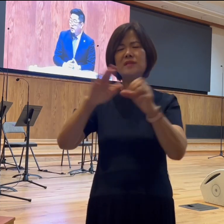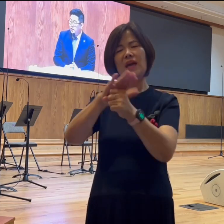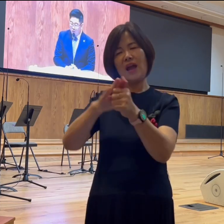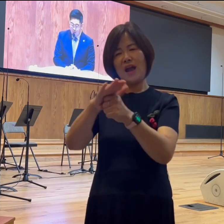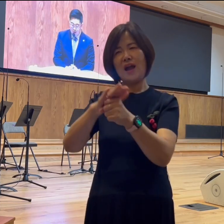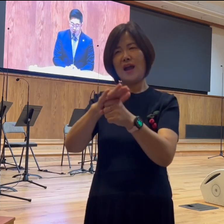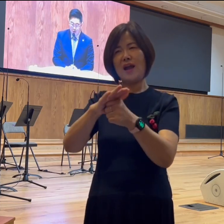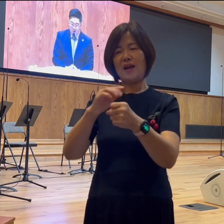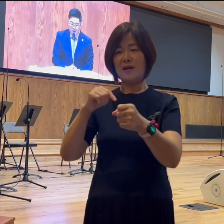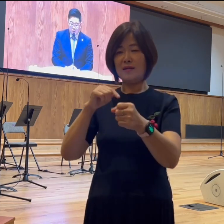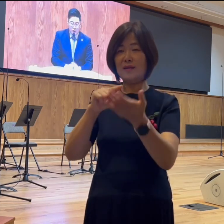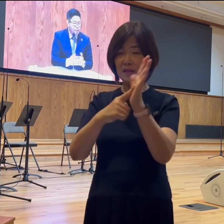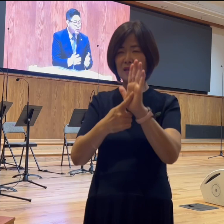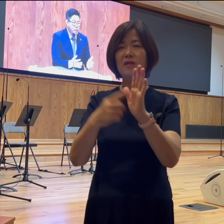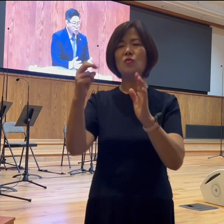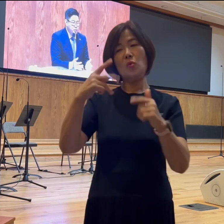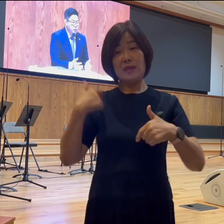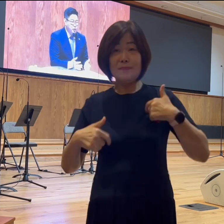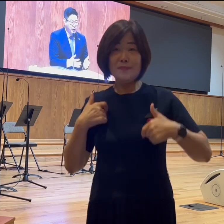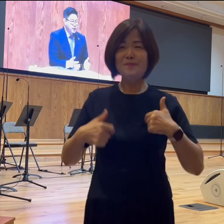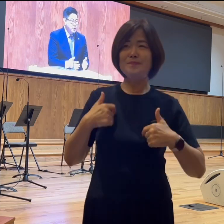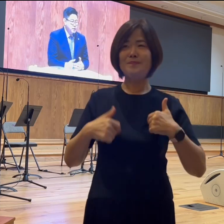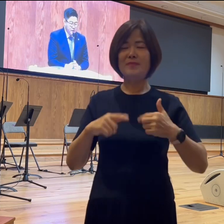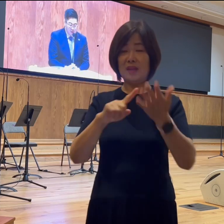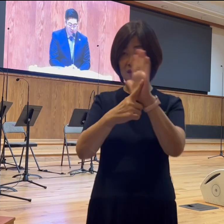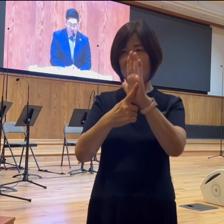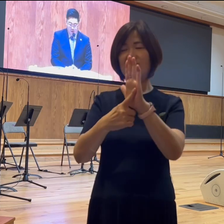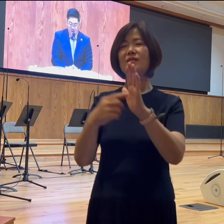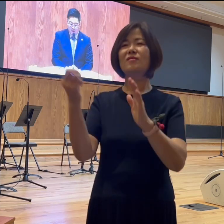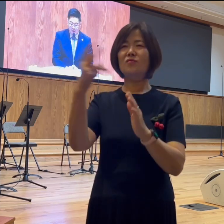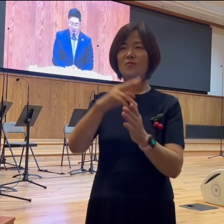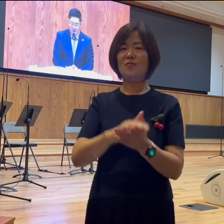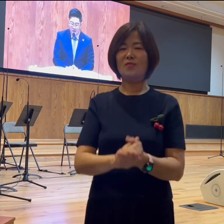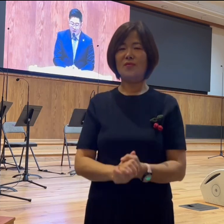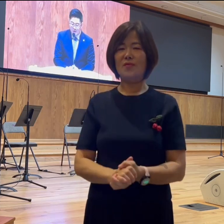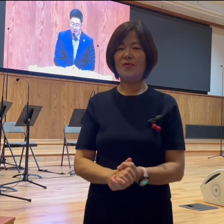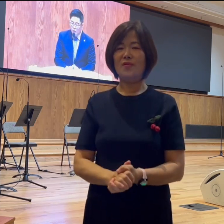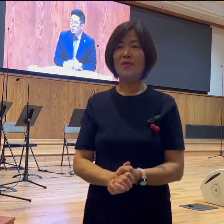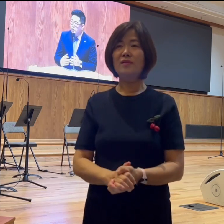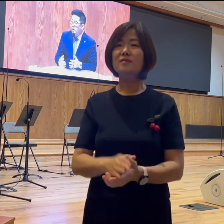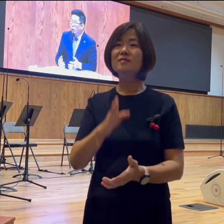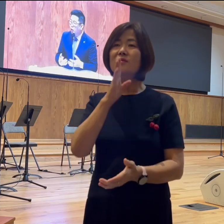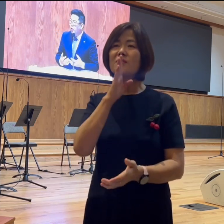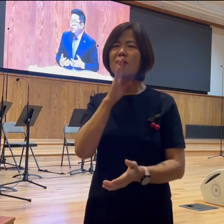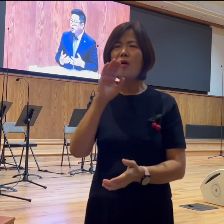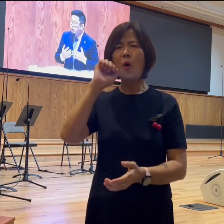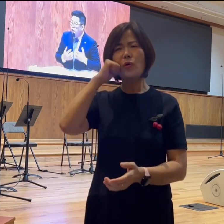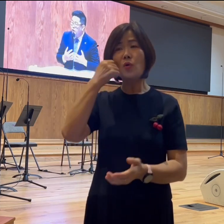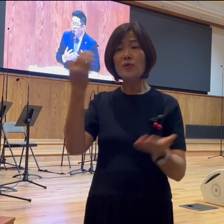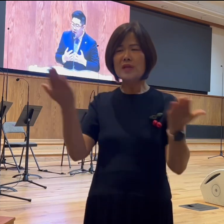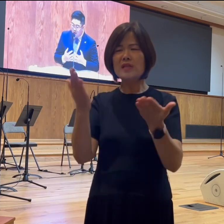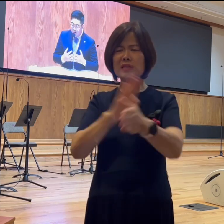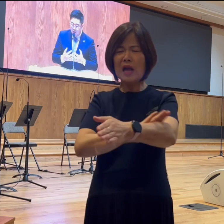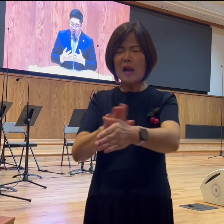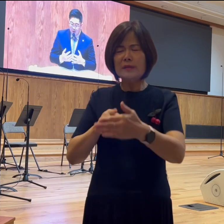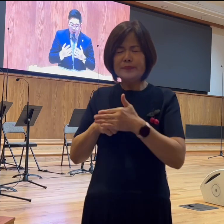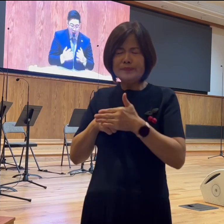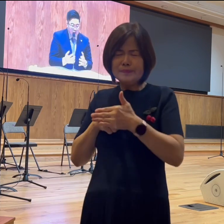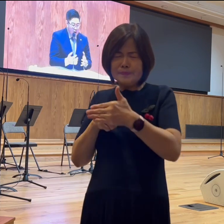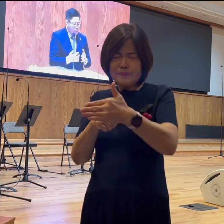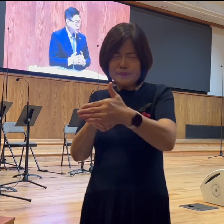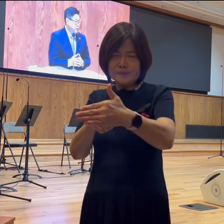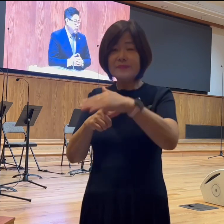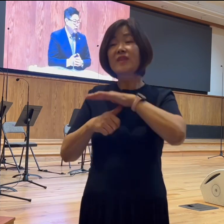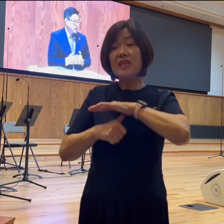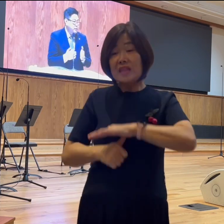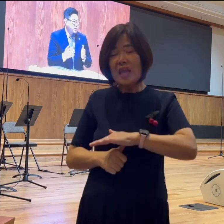있겠죠. 또 기쁨의 모습으로도 나타날 수 있어요. 또 그런가 하면 어려운 일을 견뎌내는 그 인내의